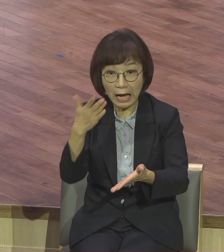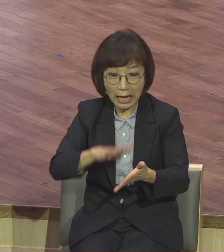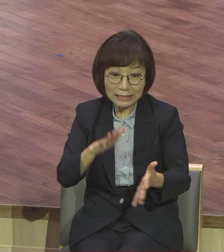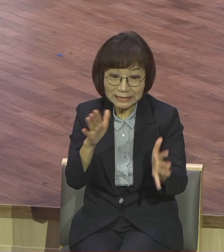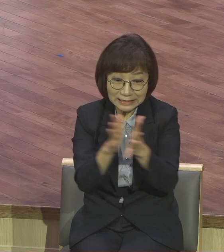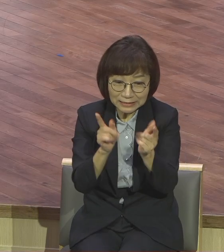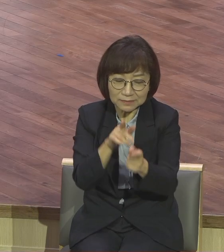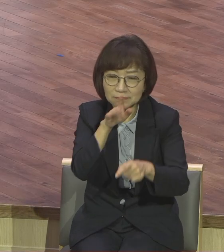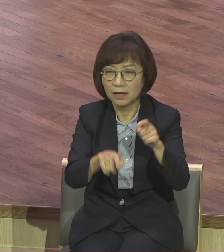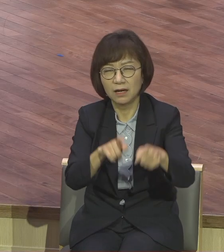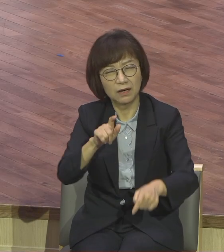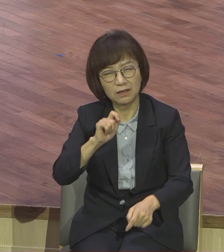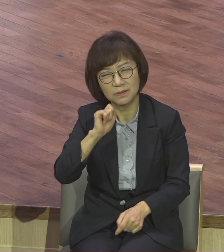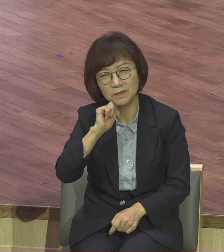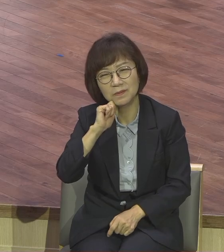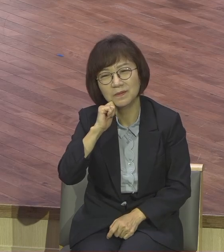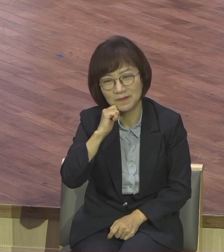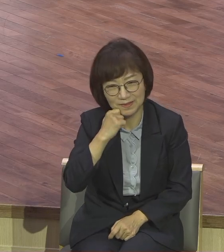성령이